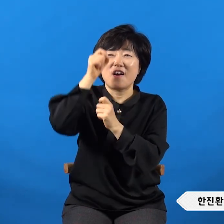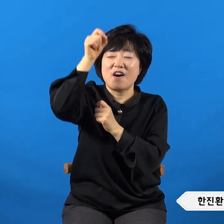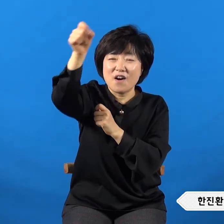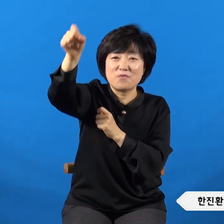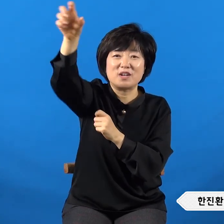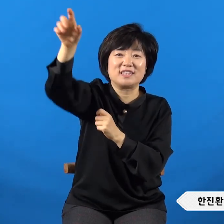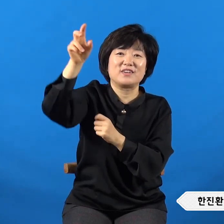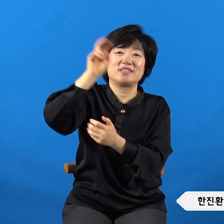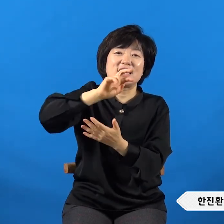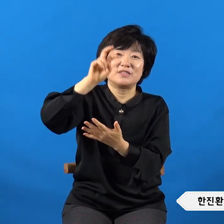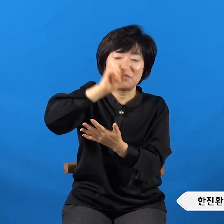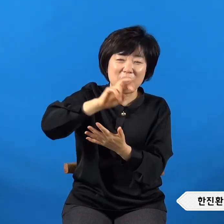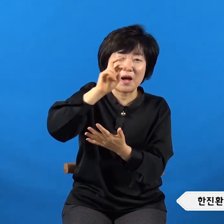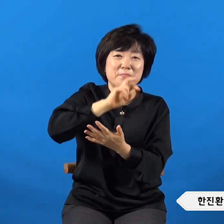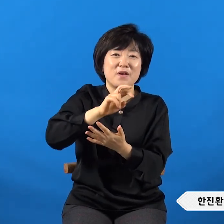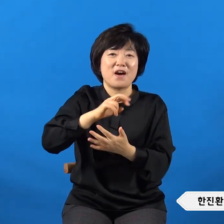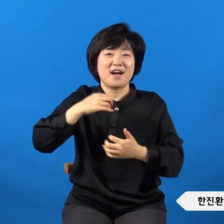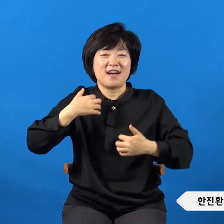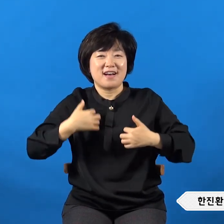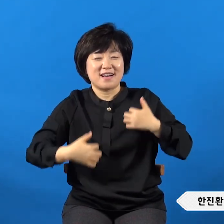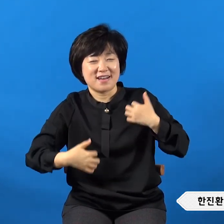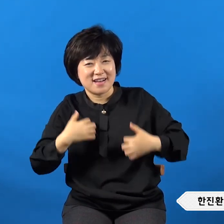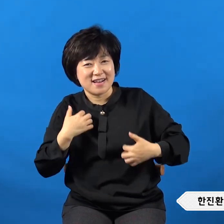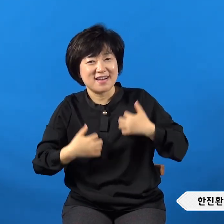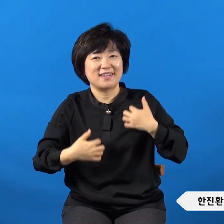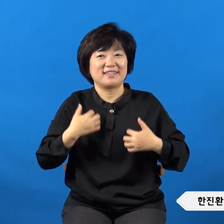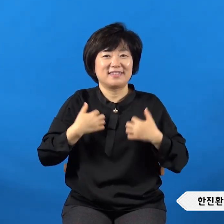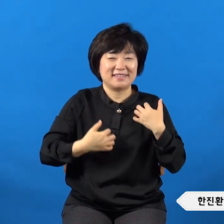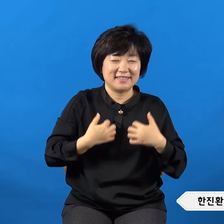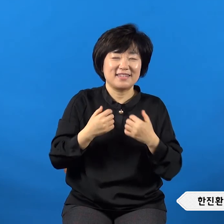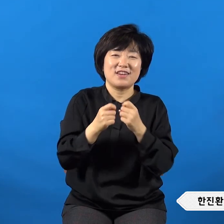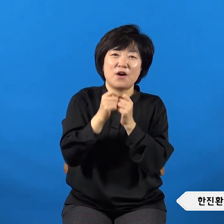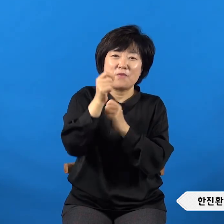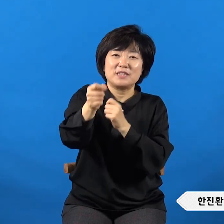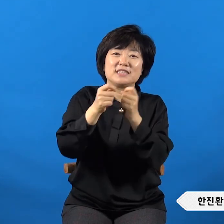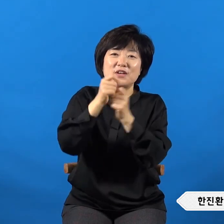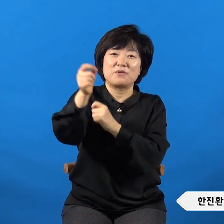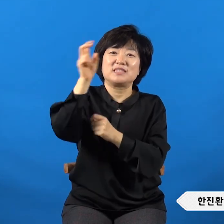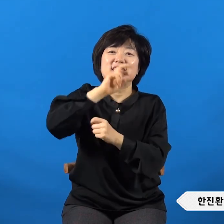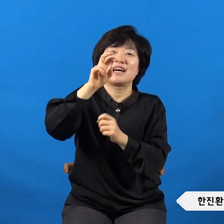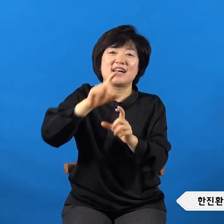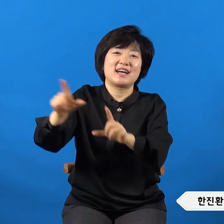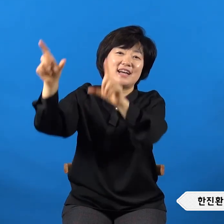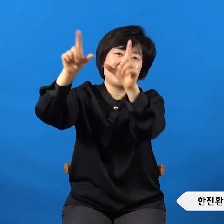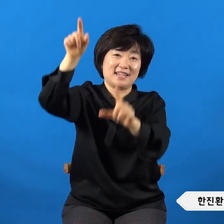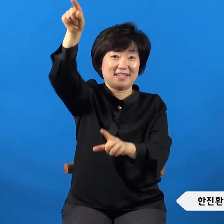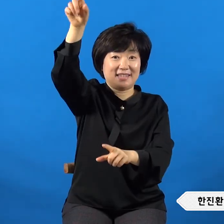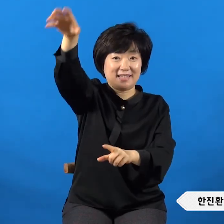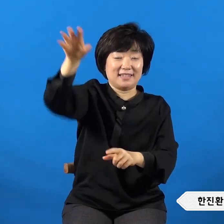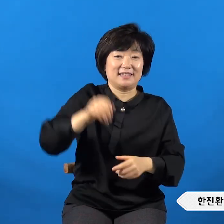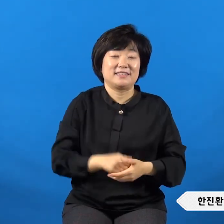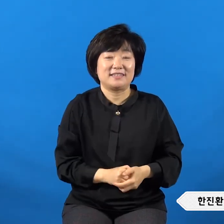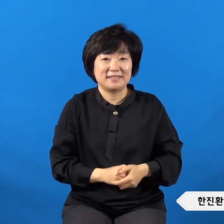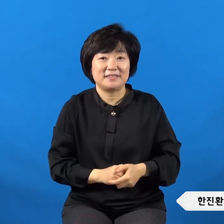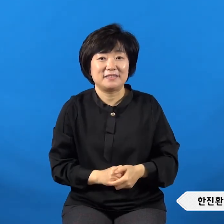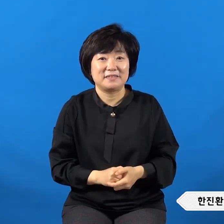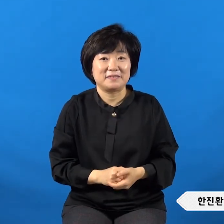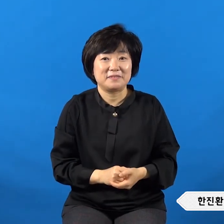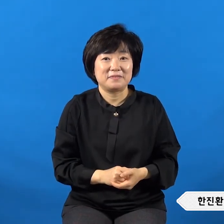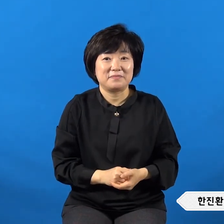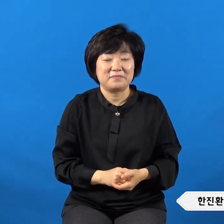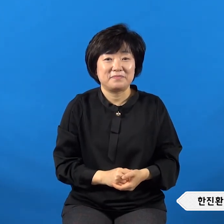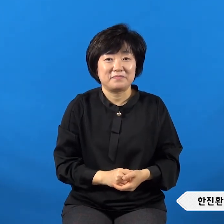그곳에서 영원히 찬송하며 벅찬 희락 가운데 영원히 살게 될 것입니다.